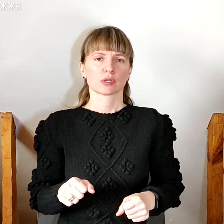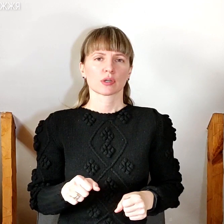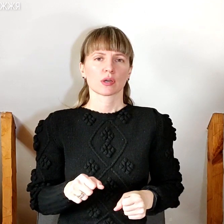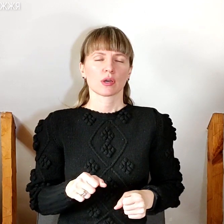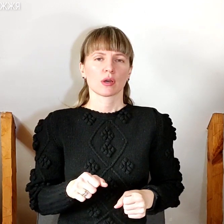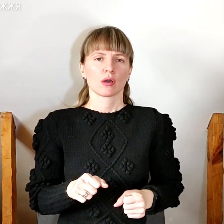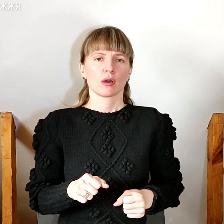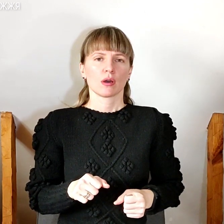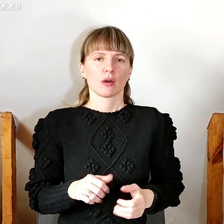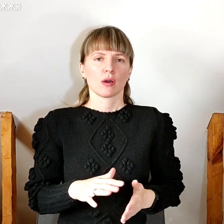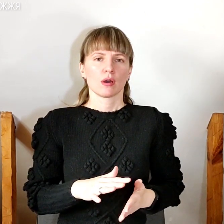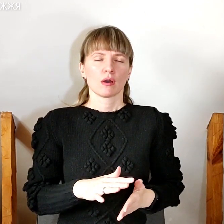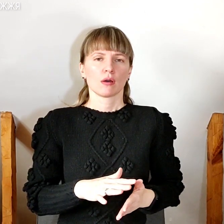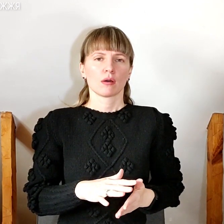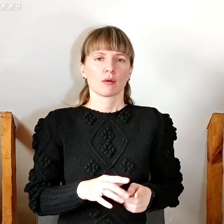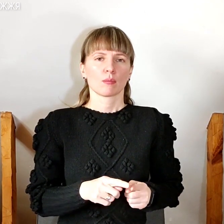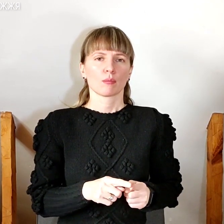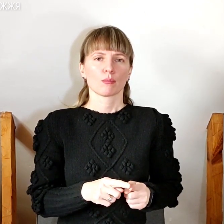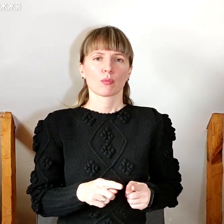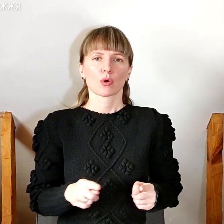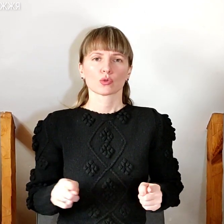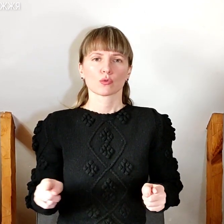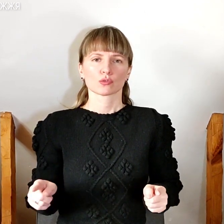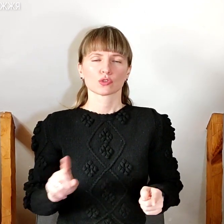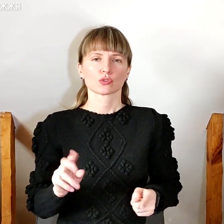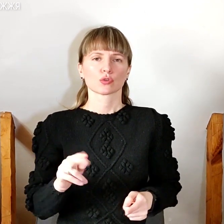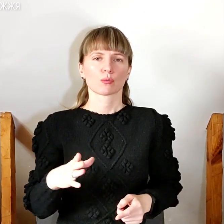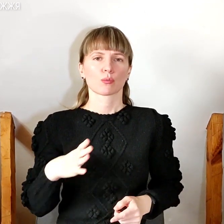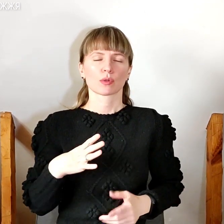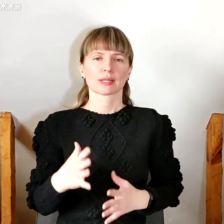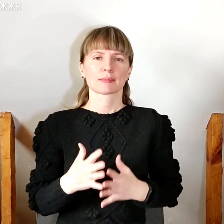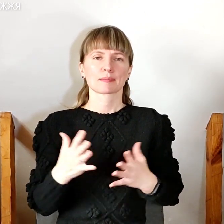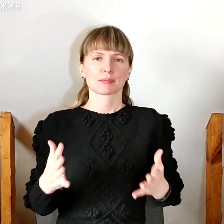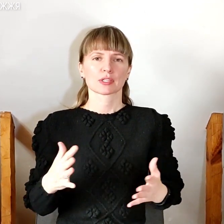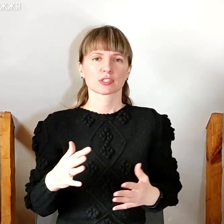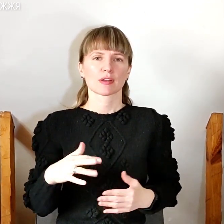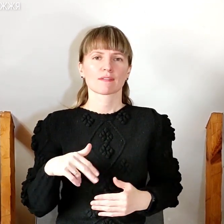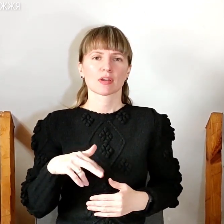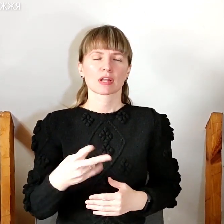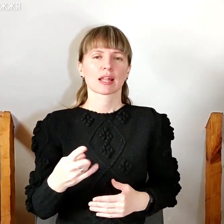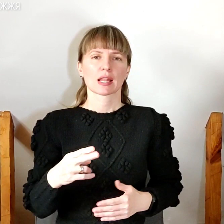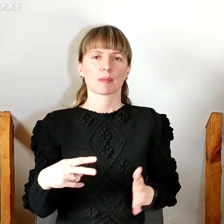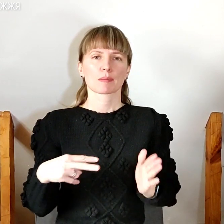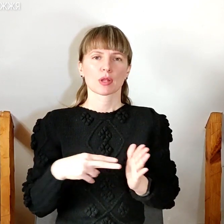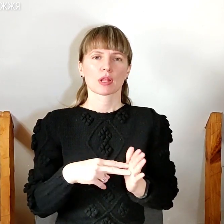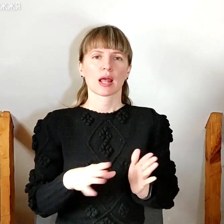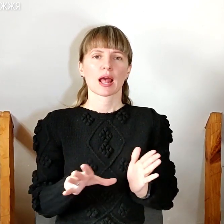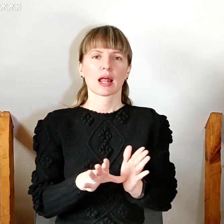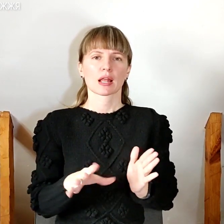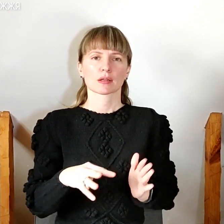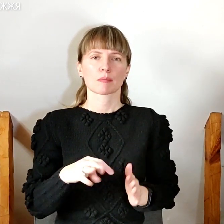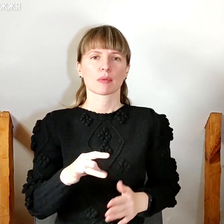подовжувачі для того, щоб були більше виходів для підключення до електромережі,